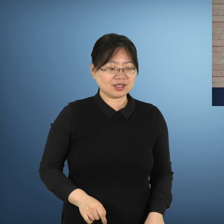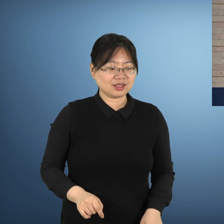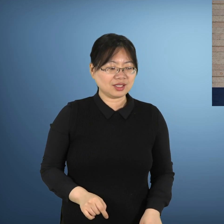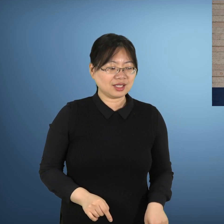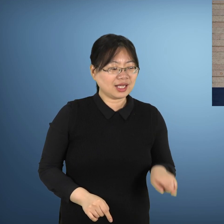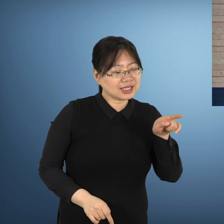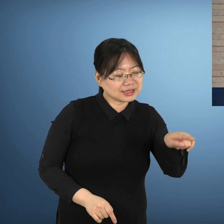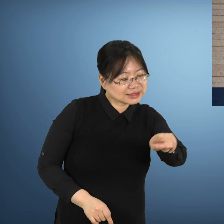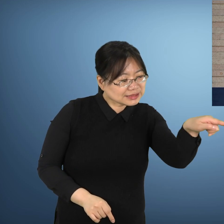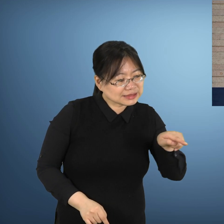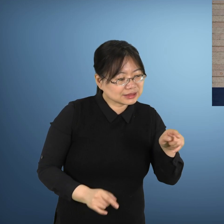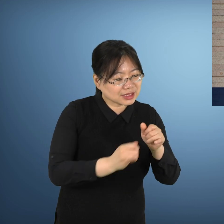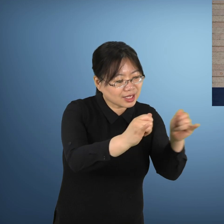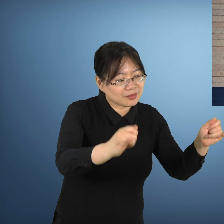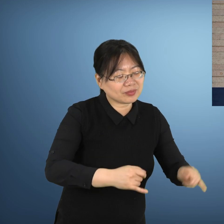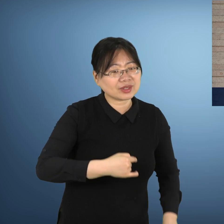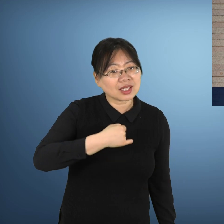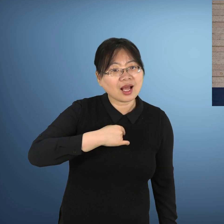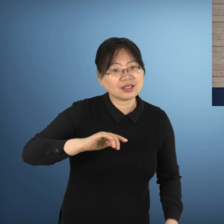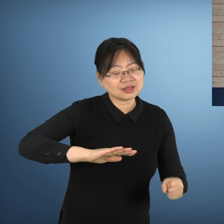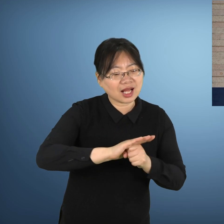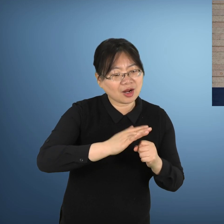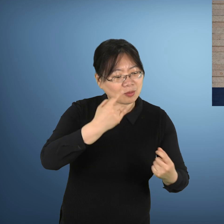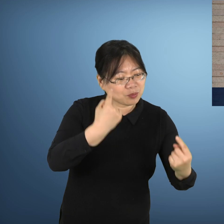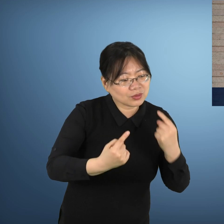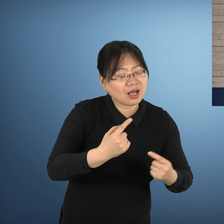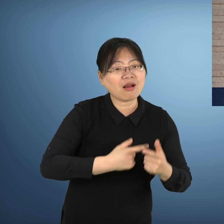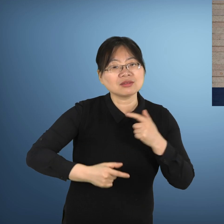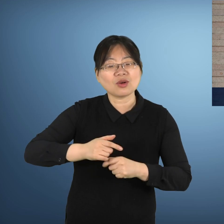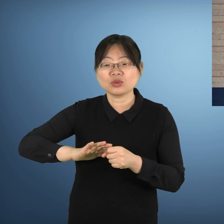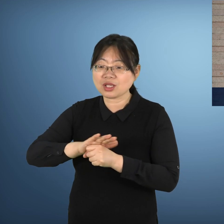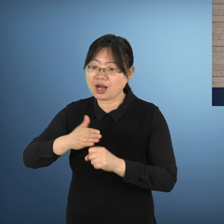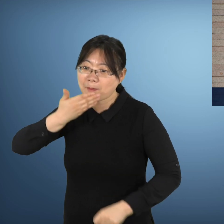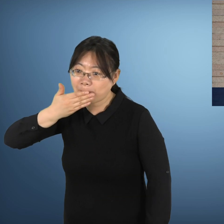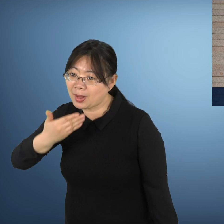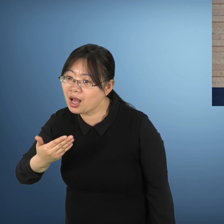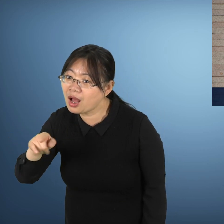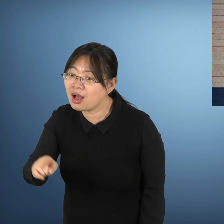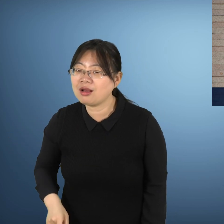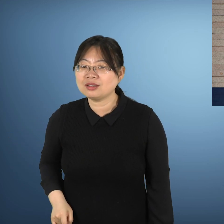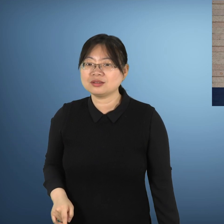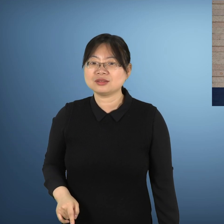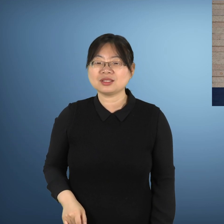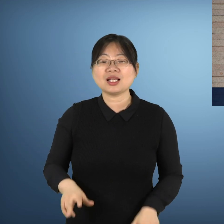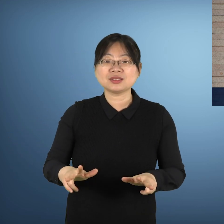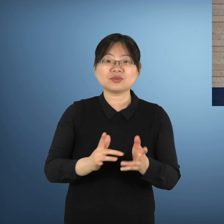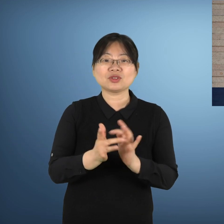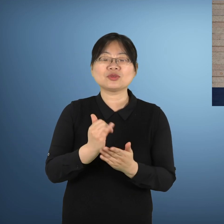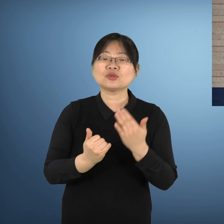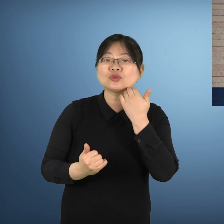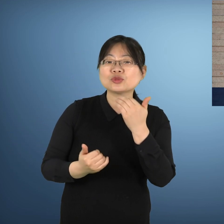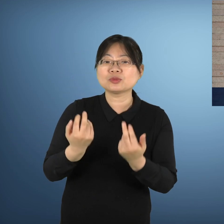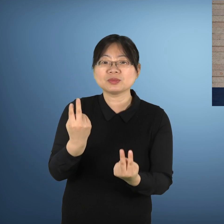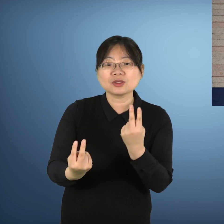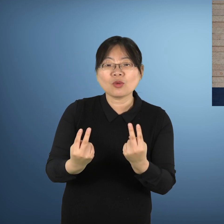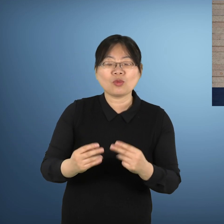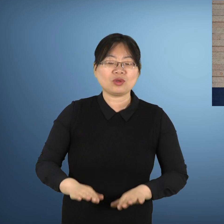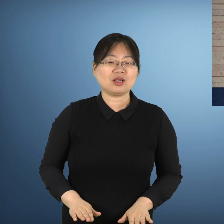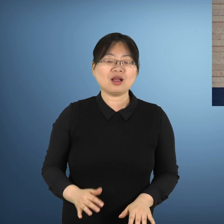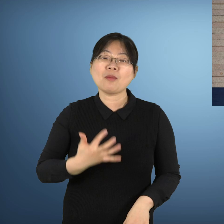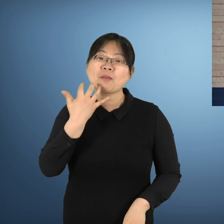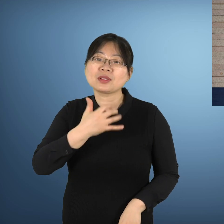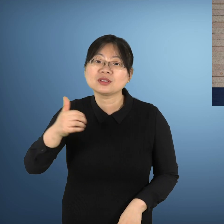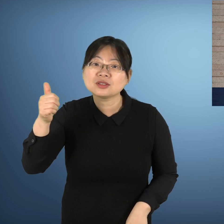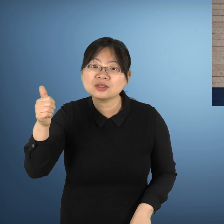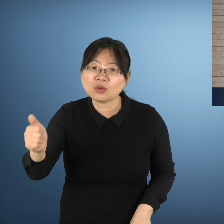사랑하는 것보다 나를 더 사랑하느냐? 그러니까 예수님은 누구와 누구를 놓고 비교한 거죠? 베드로와